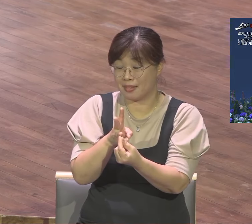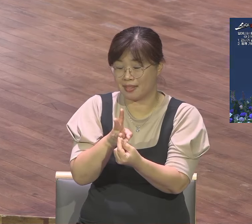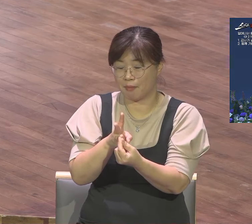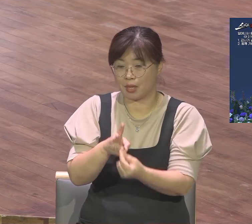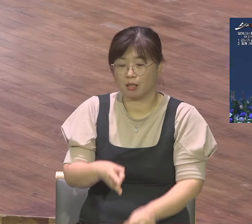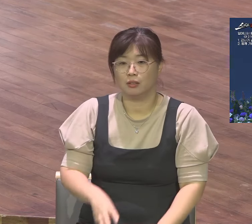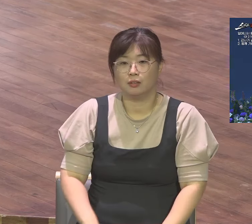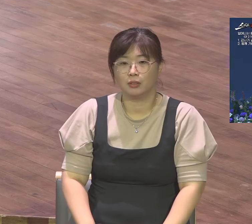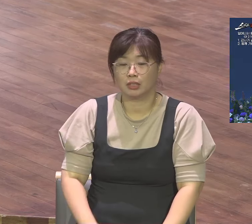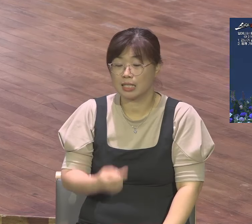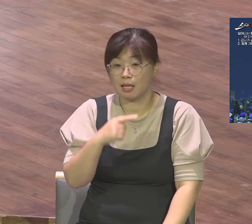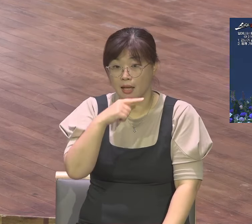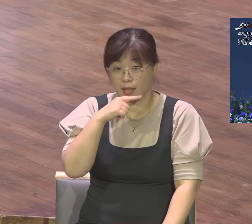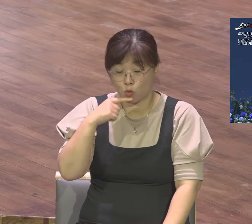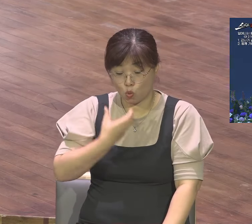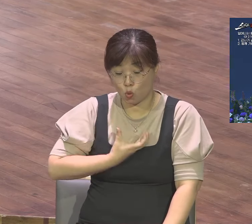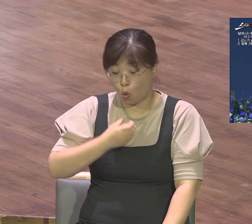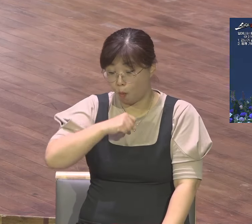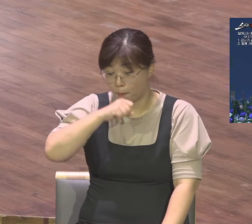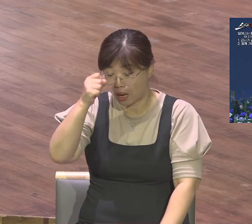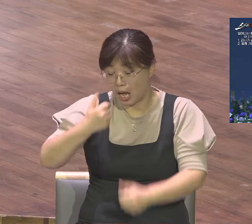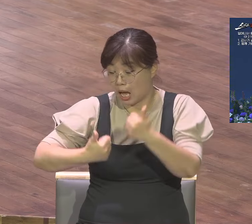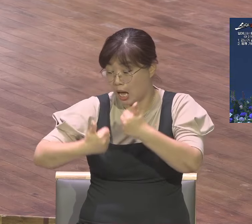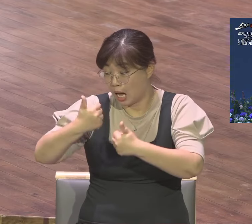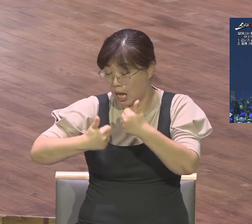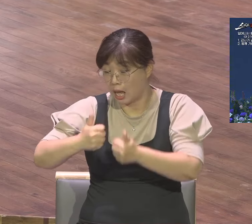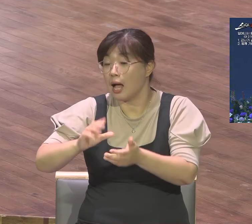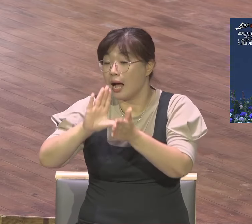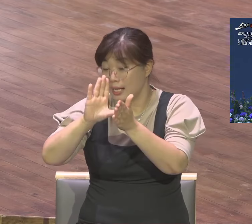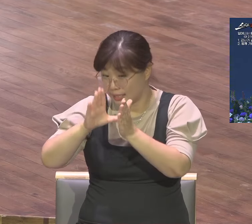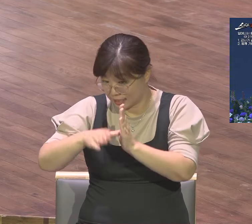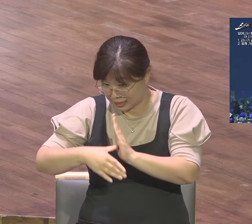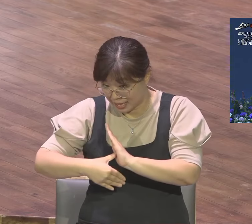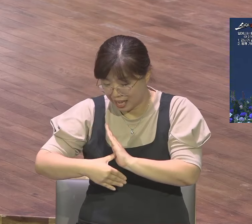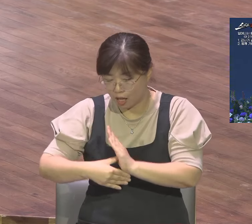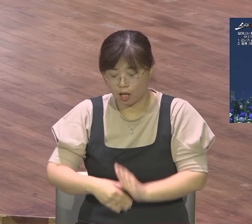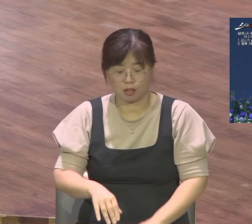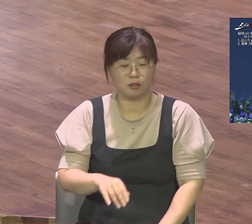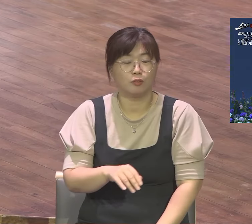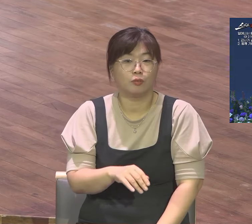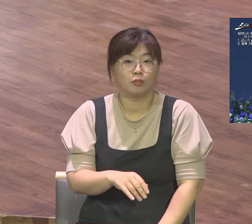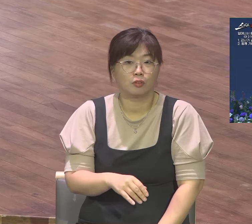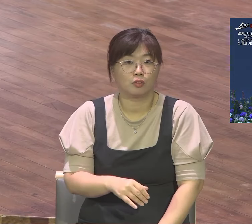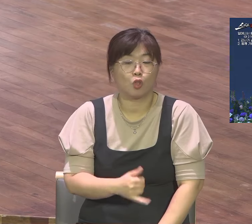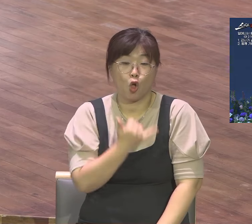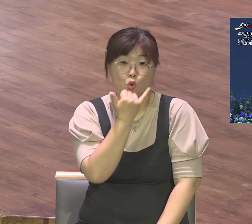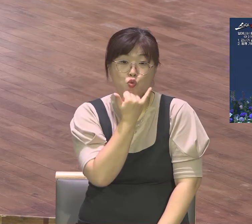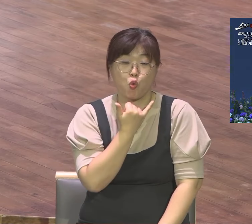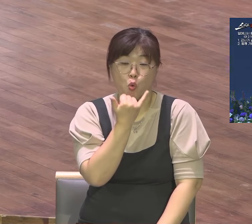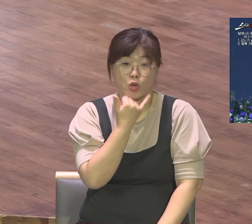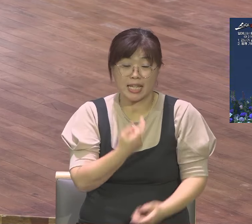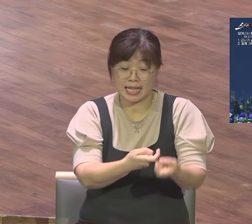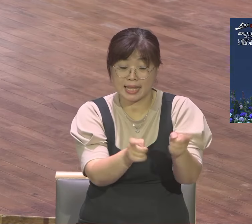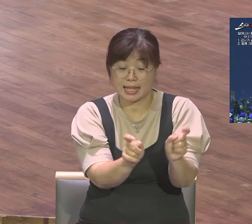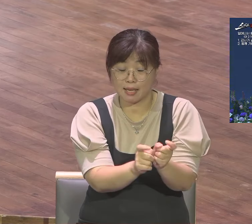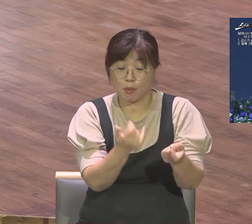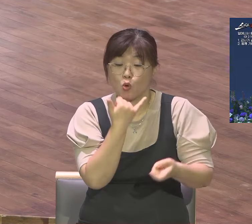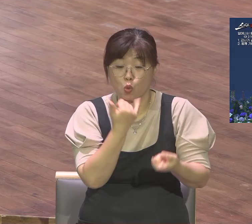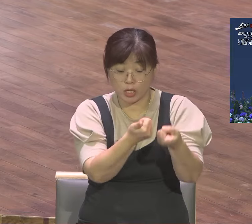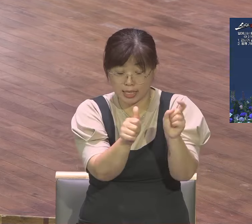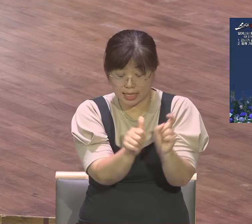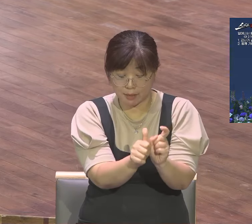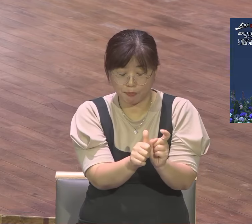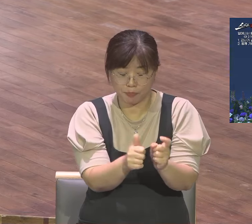근데 독일 대표팀이 누구냐? 다 중국 사람들. 전 세계 탁구 선수들이 나오면 다 중국 사람들. 전부